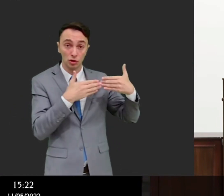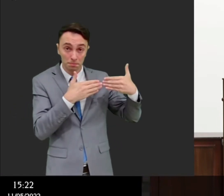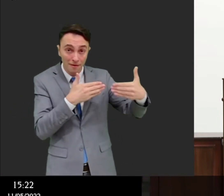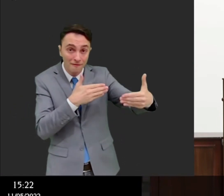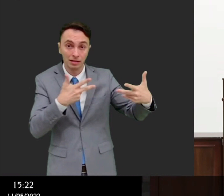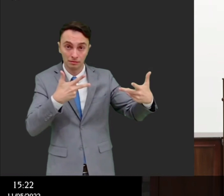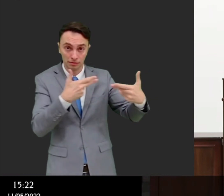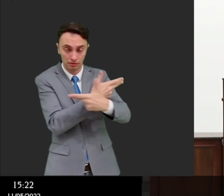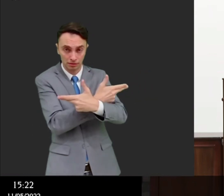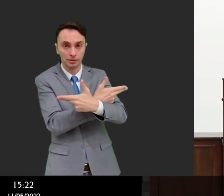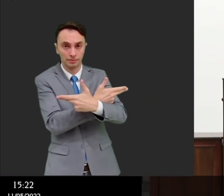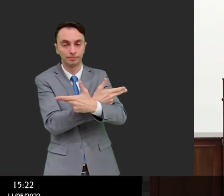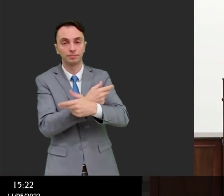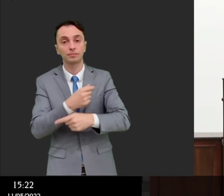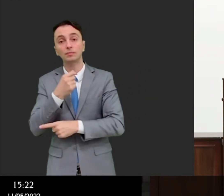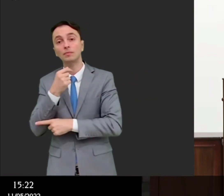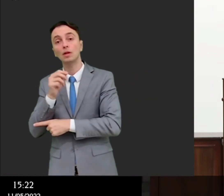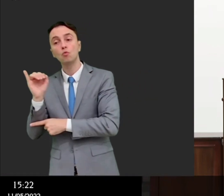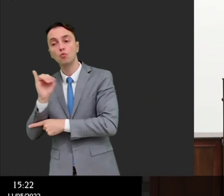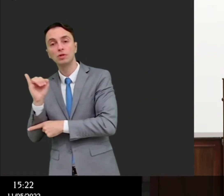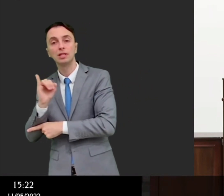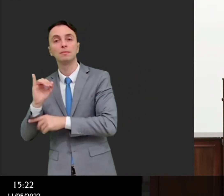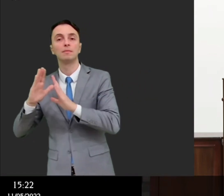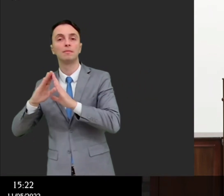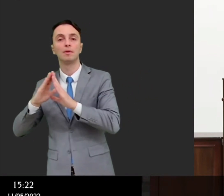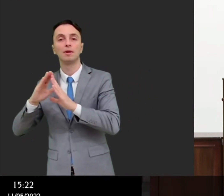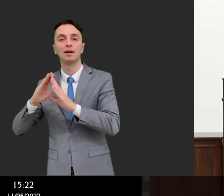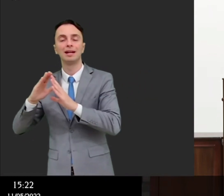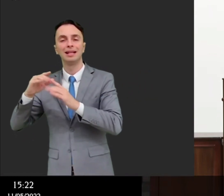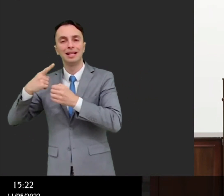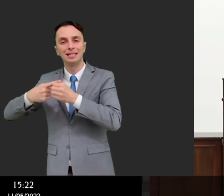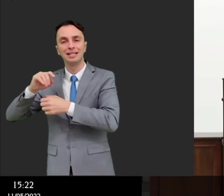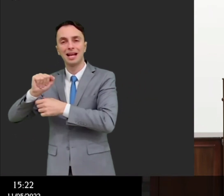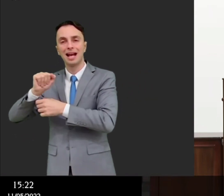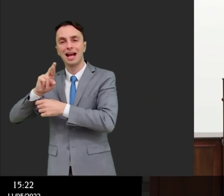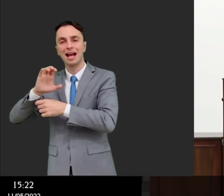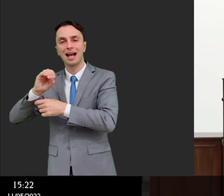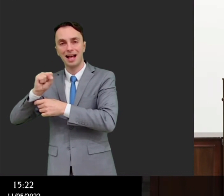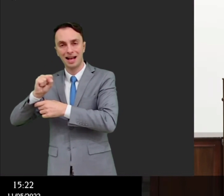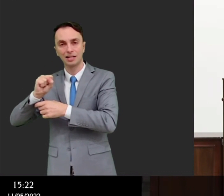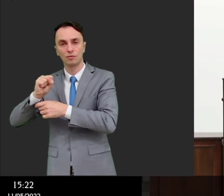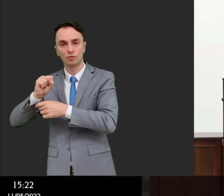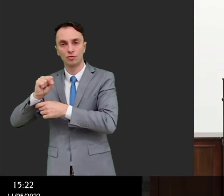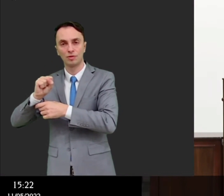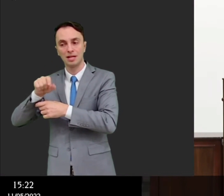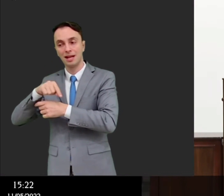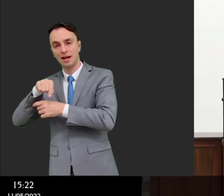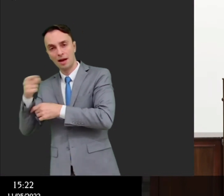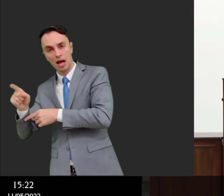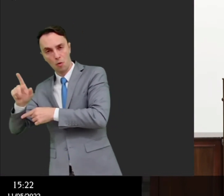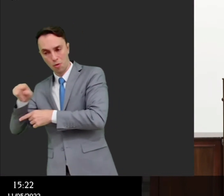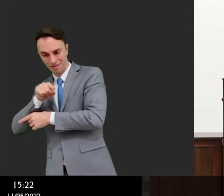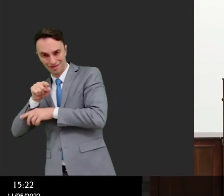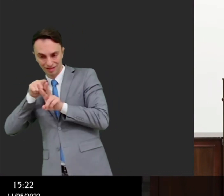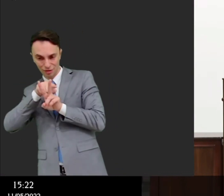E os irmãos e irmã da cidade de Arcos pedem oração pela sua irmã Odete. O irmão Gaspar